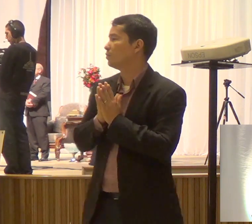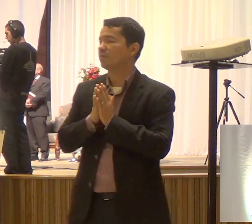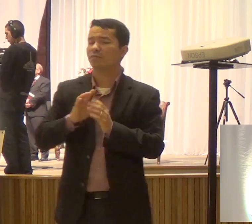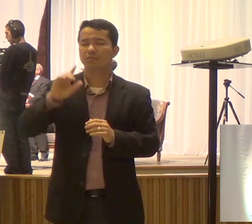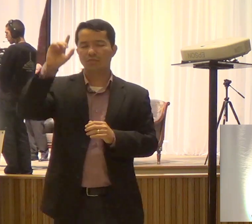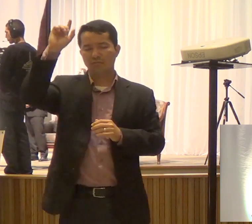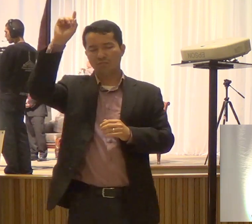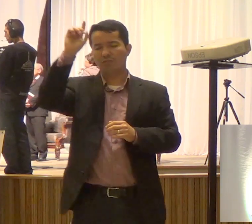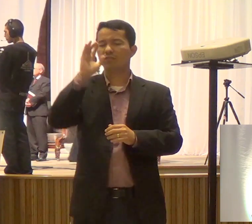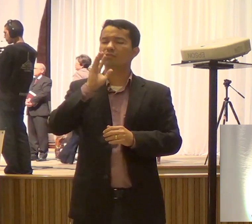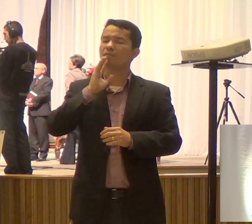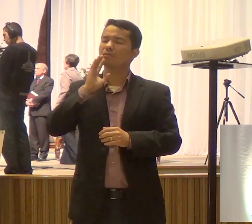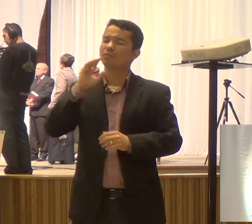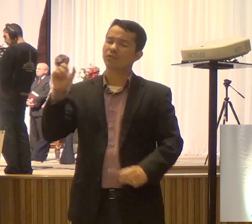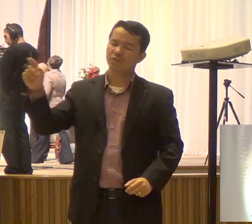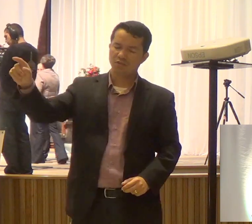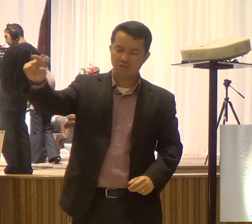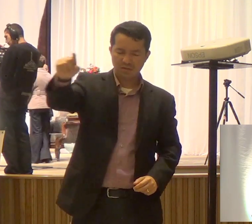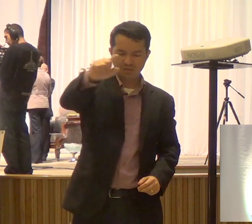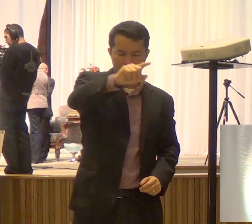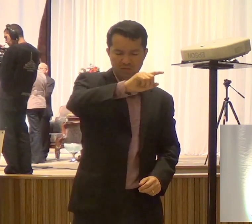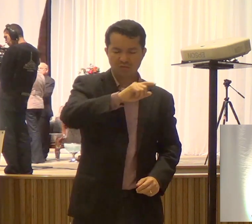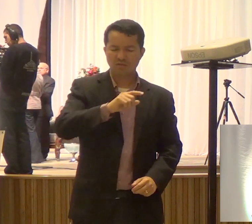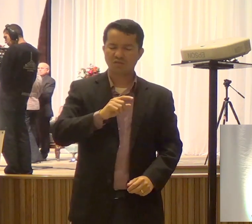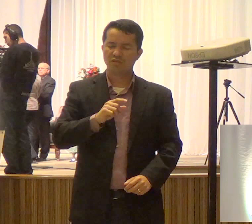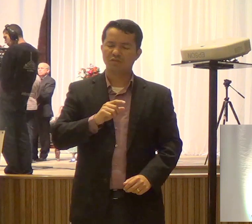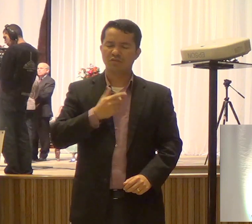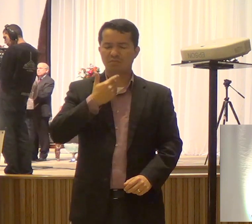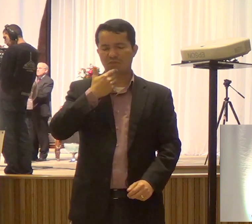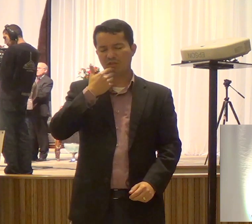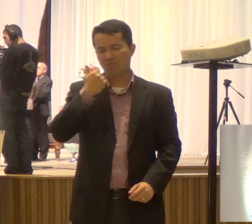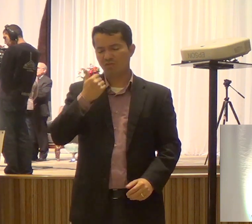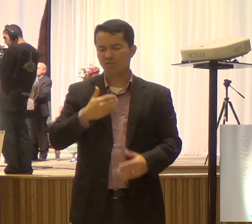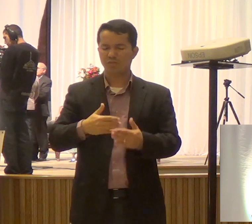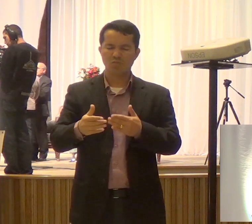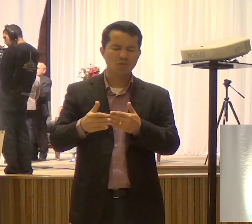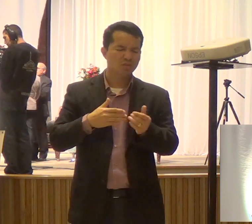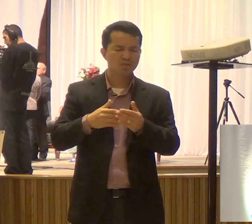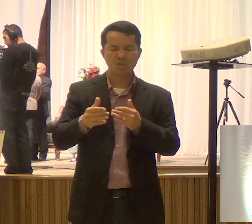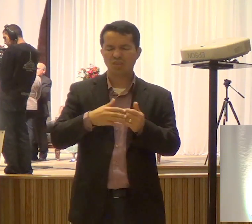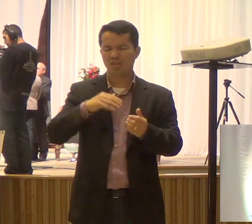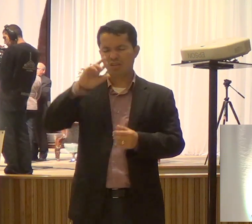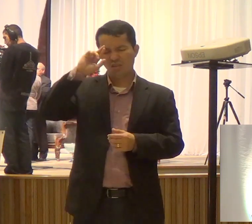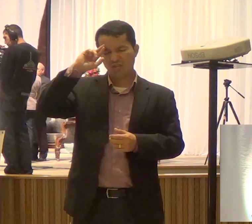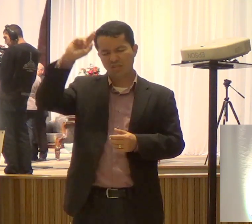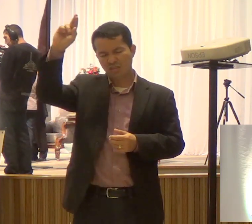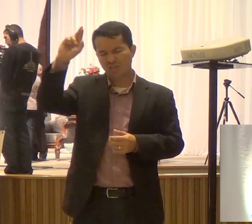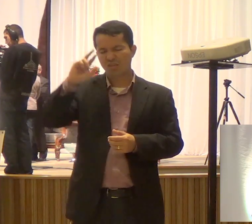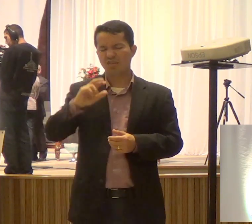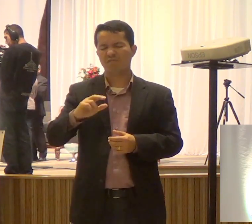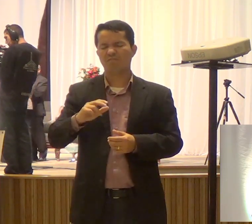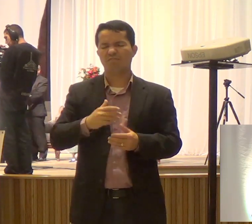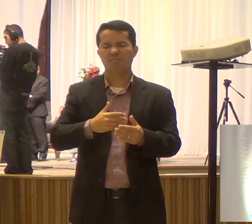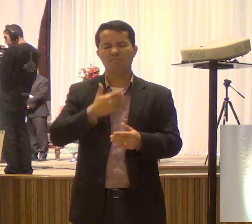povo, melhor do que qualquer líder, melhor do que qualquer pastor,